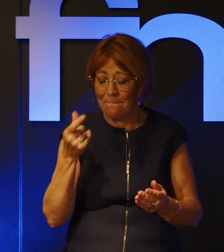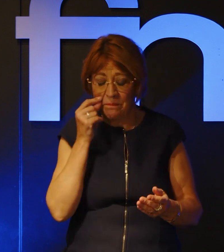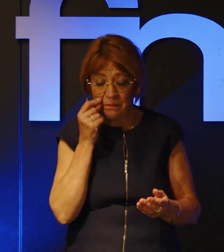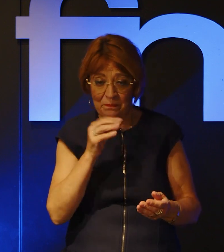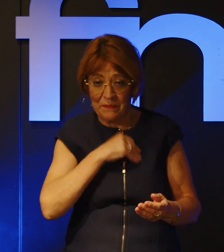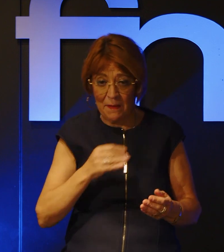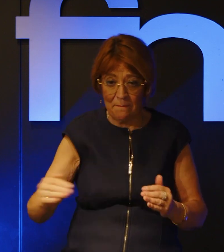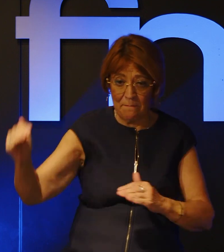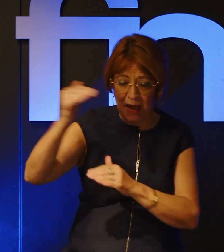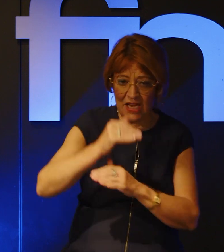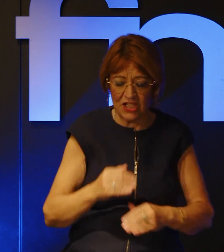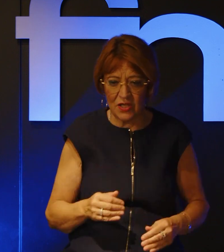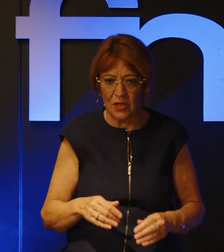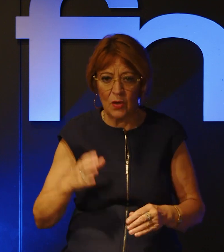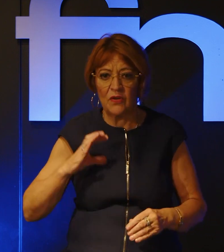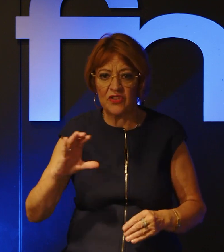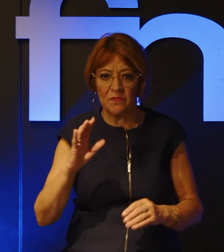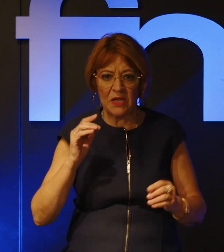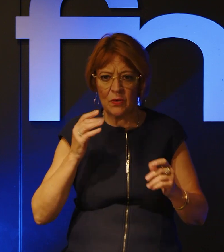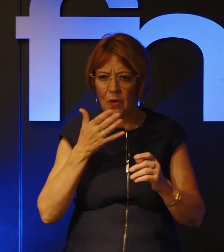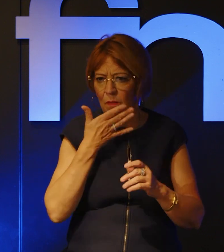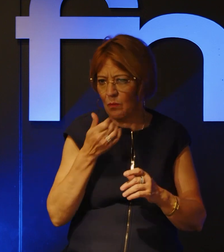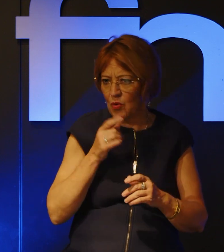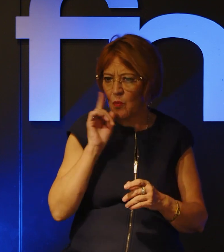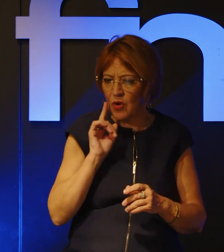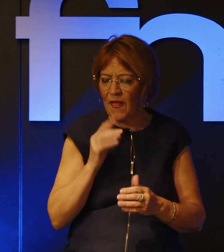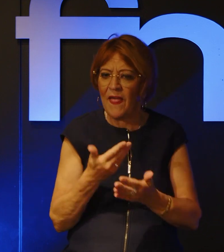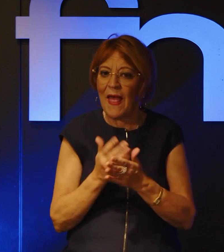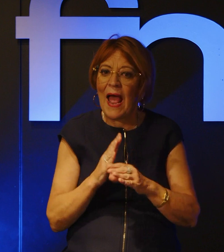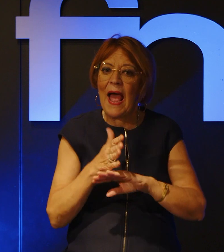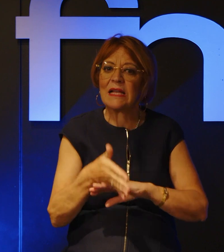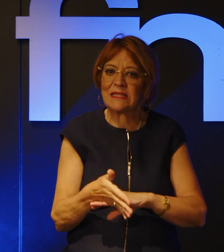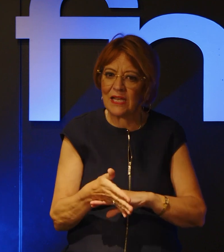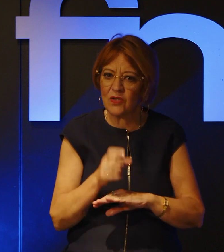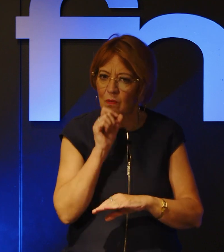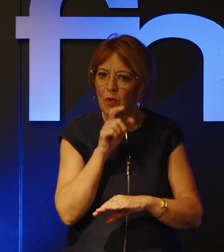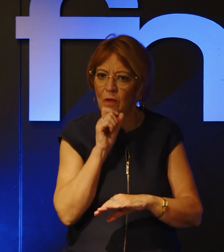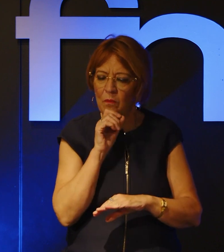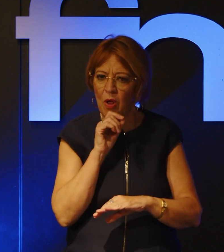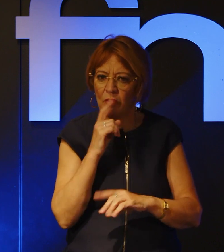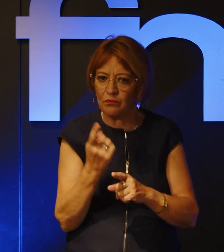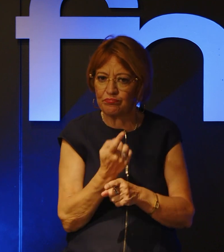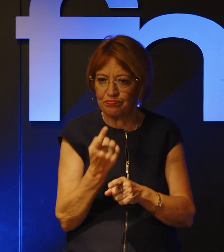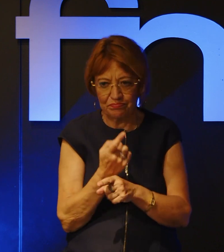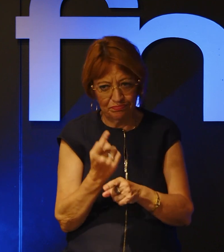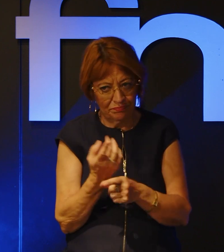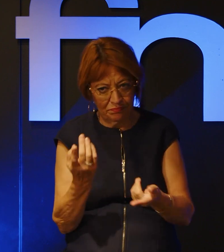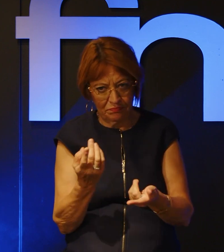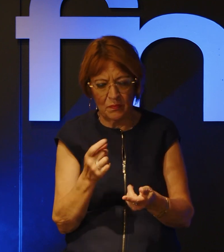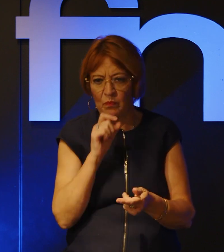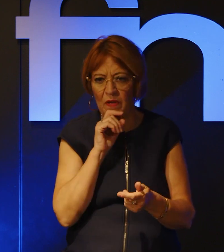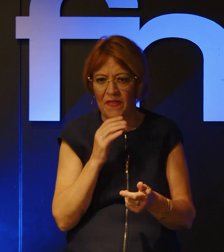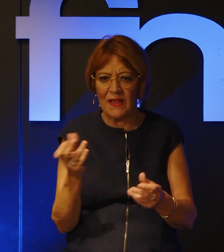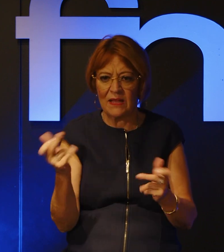Portanto o investimento estético das mulheres pode ter também aqui um acesso pode lhes dar um acesso a recursos que eventualmente lhes